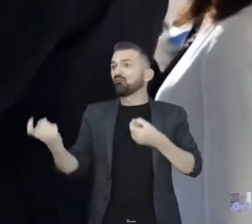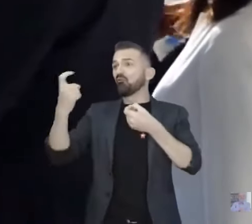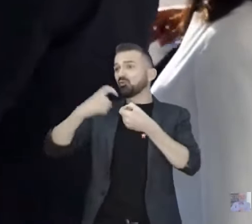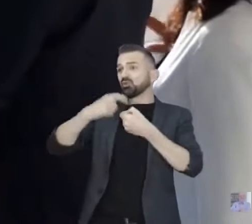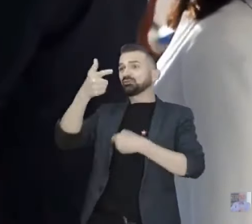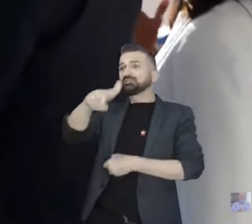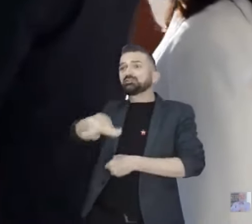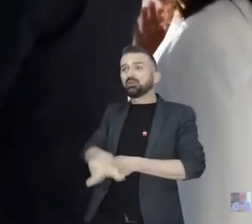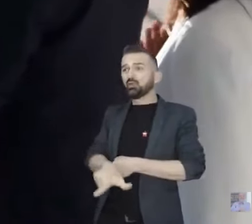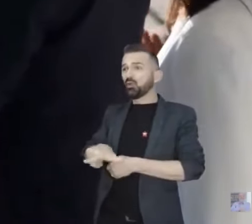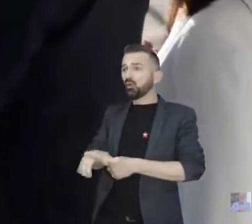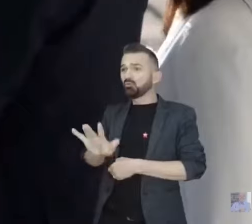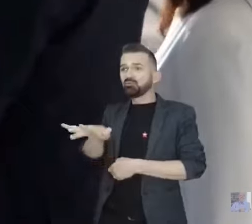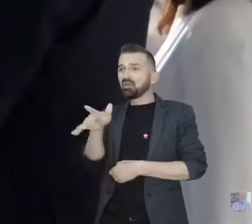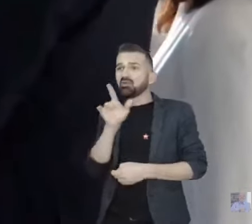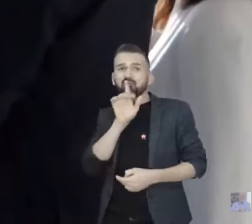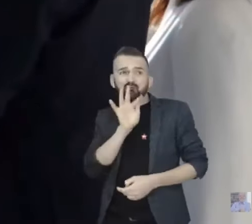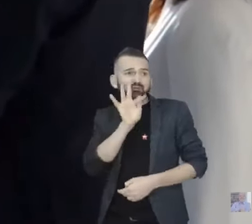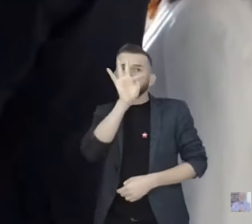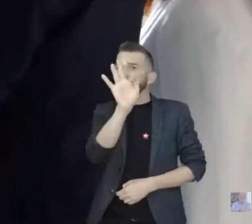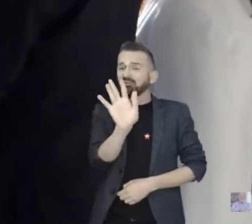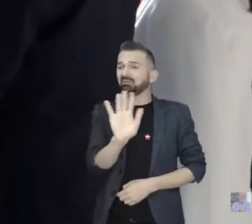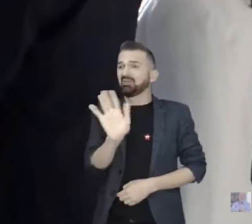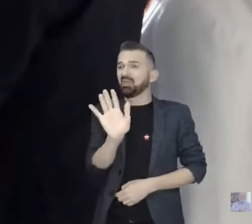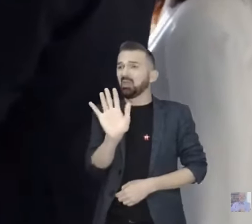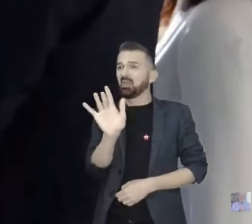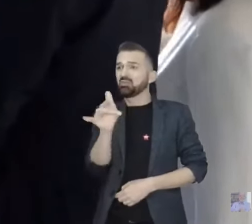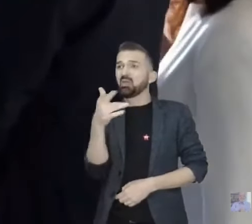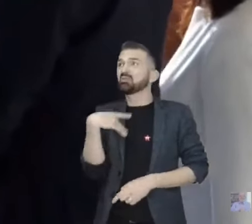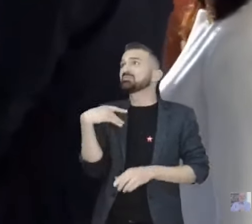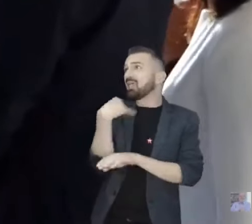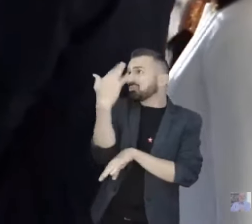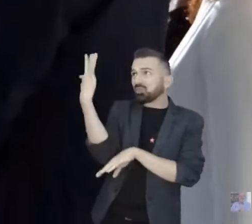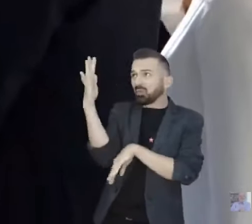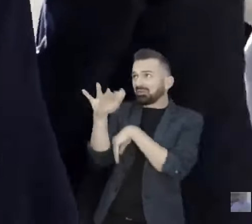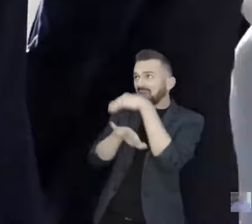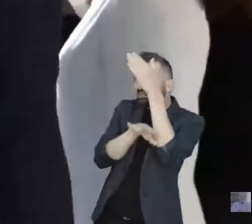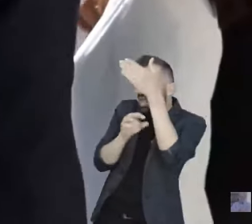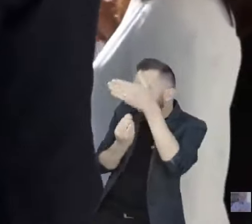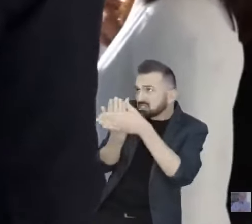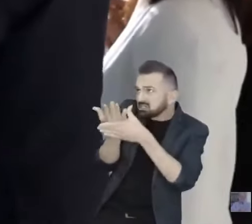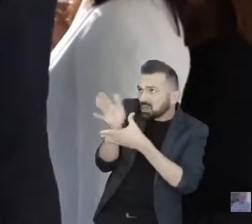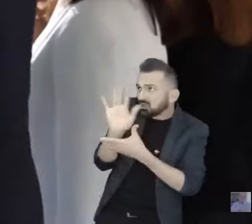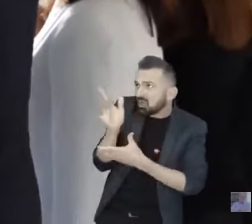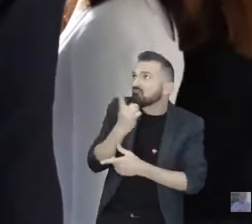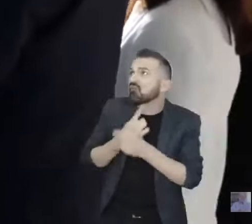do destino, não por obra da natureza, nem por vontade divina.